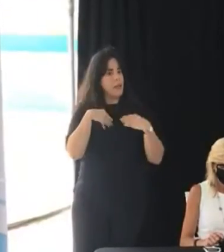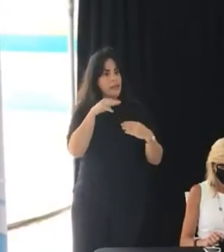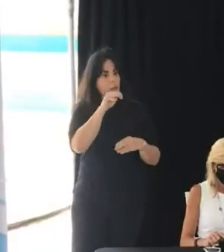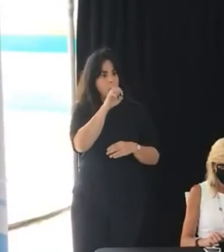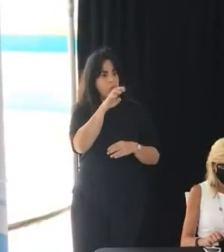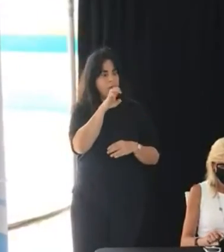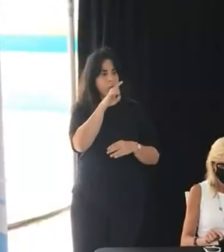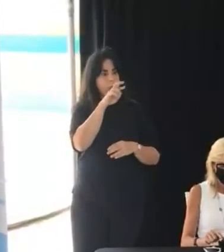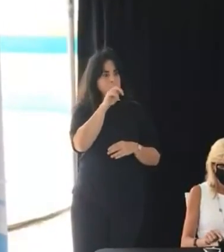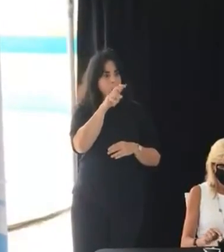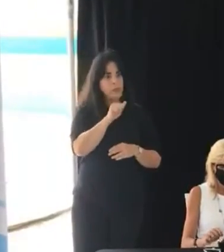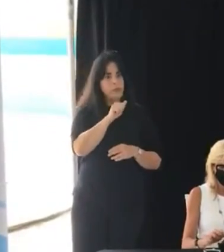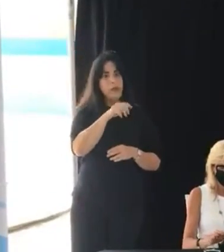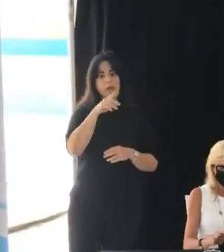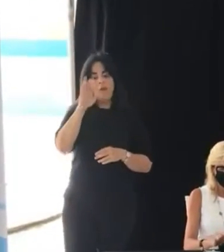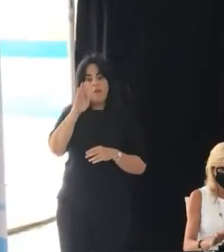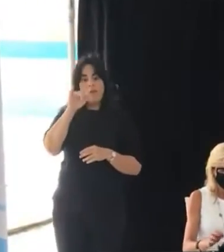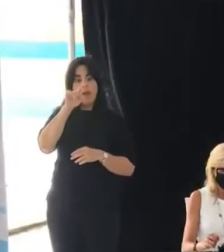correcto.